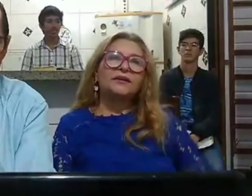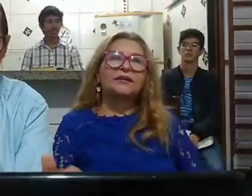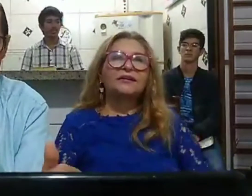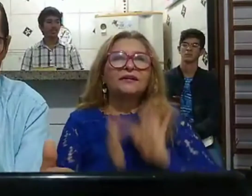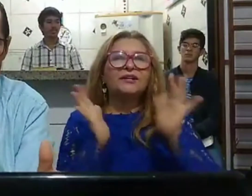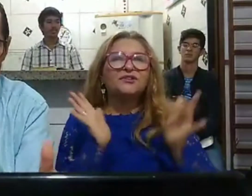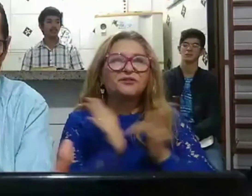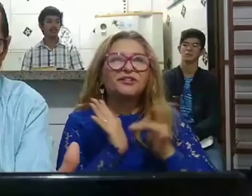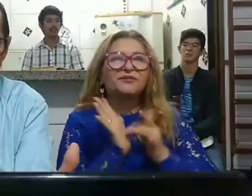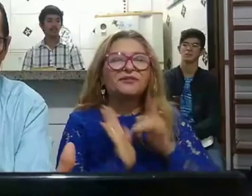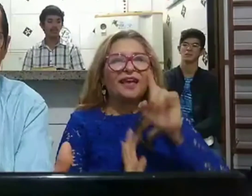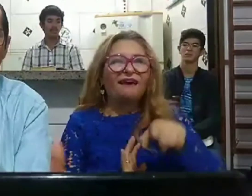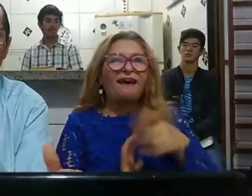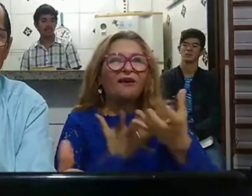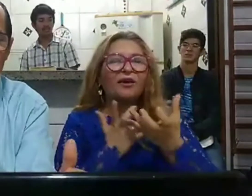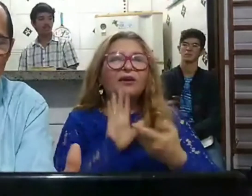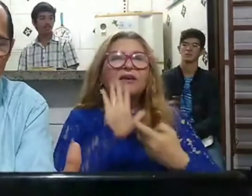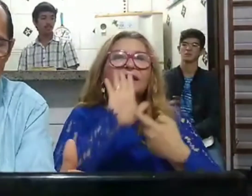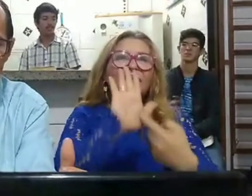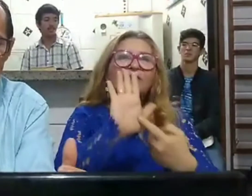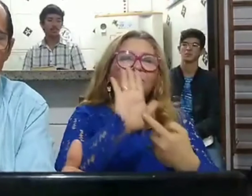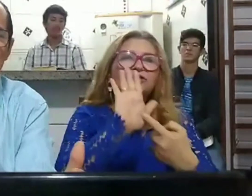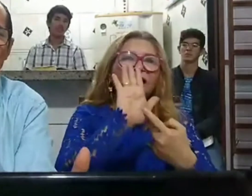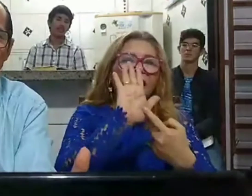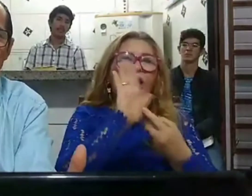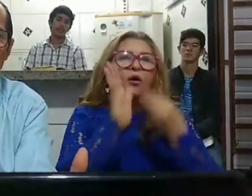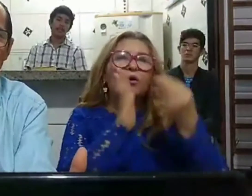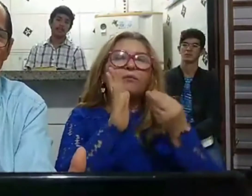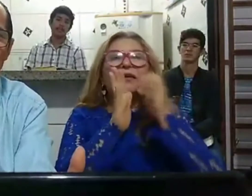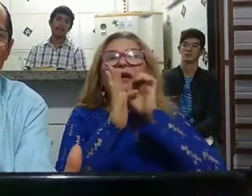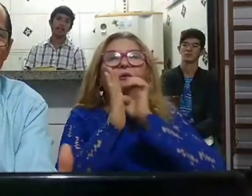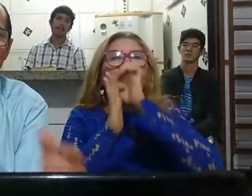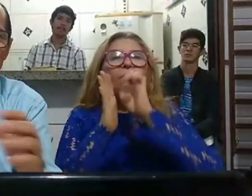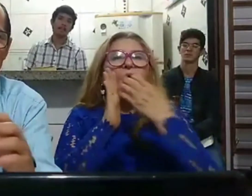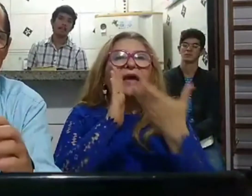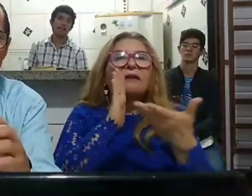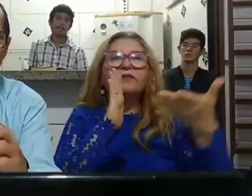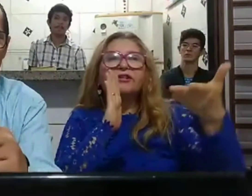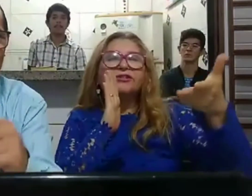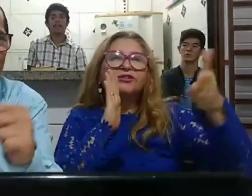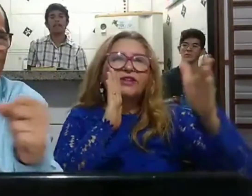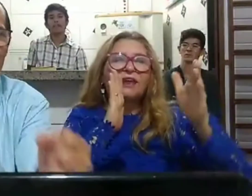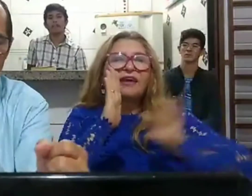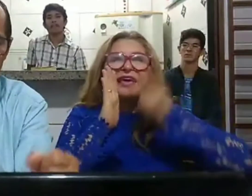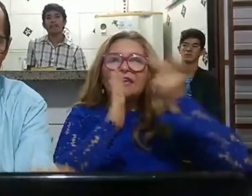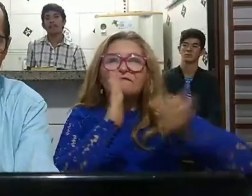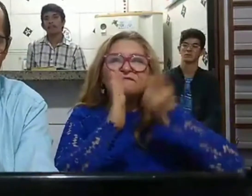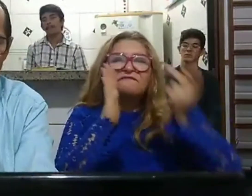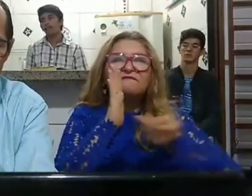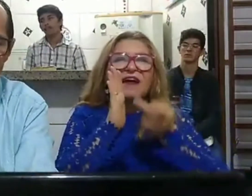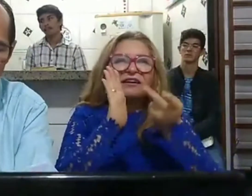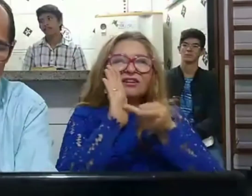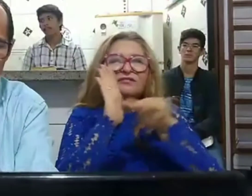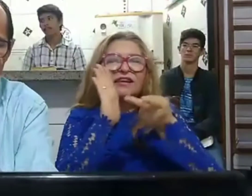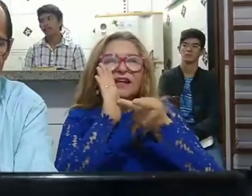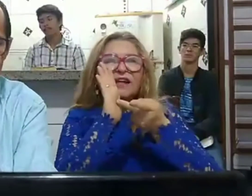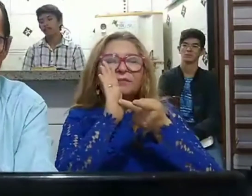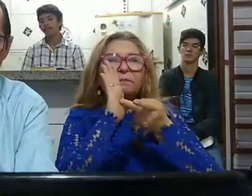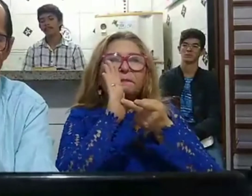quero mostrar as características desse Evangelho e elas falam muito sobre